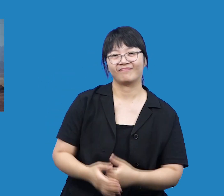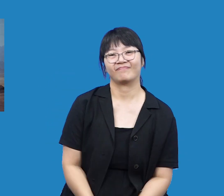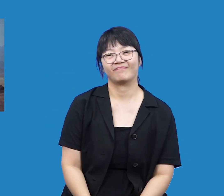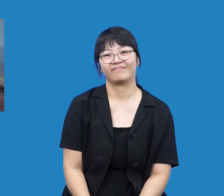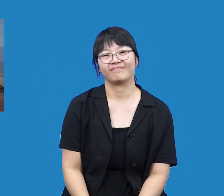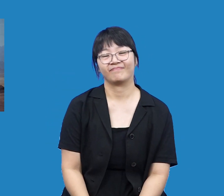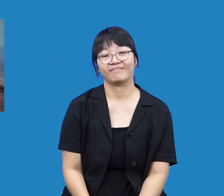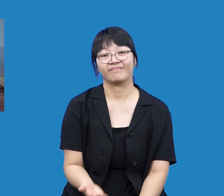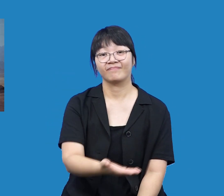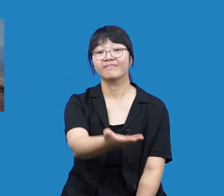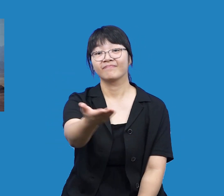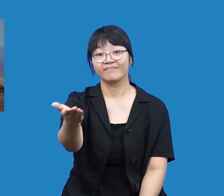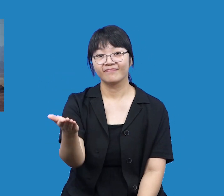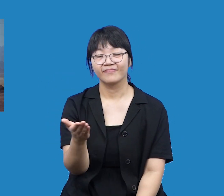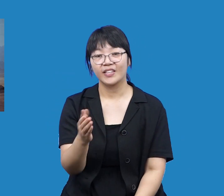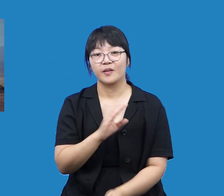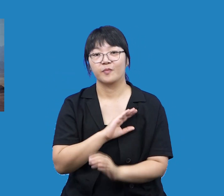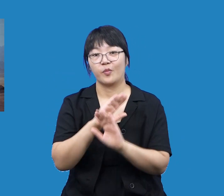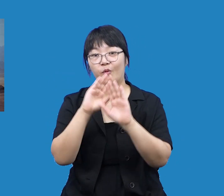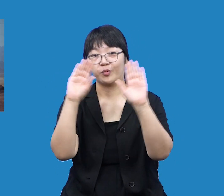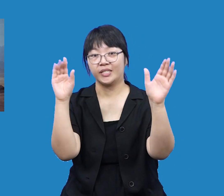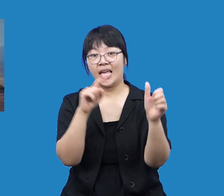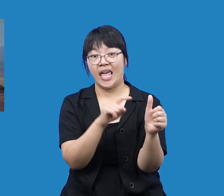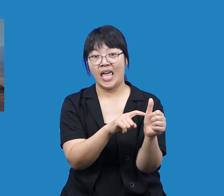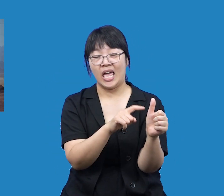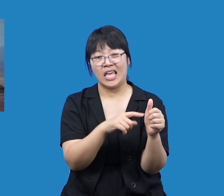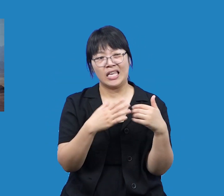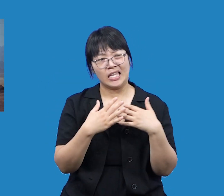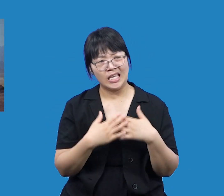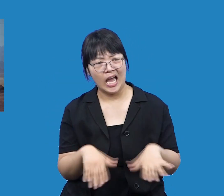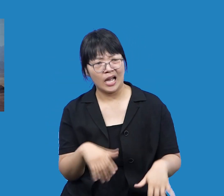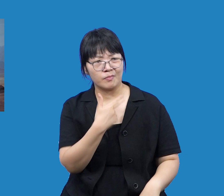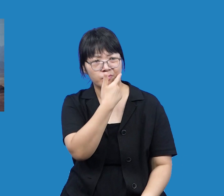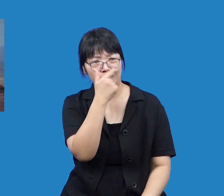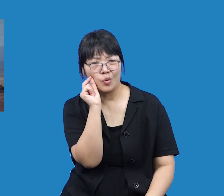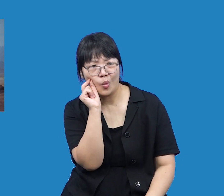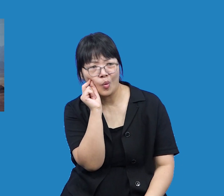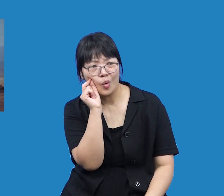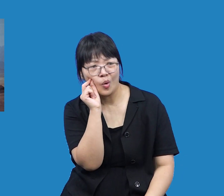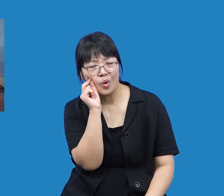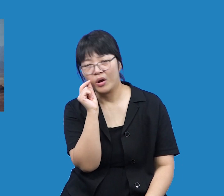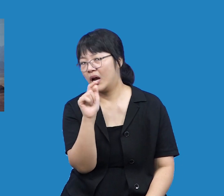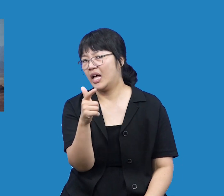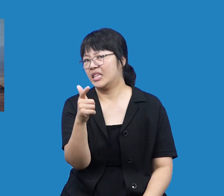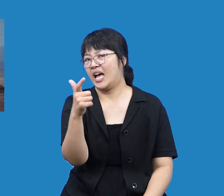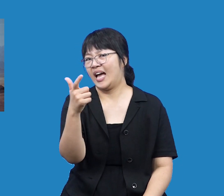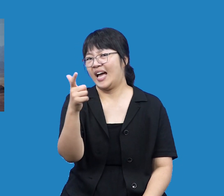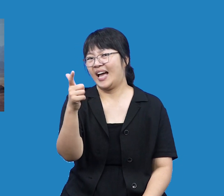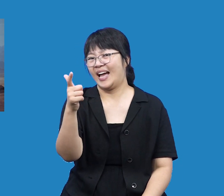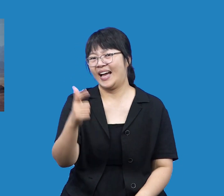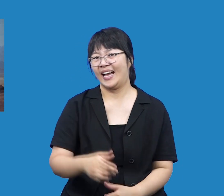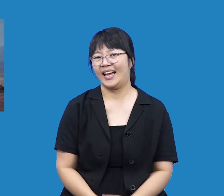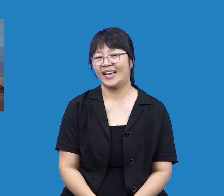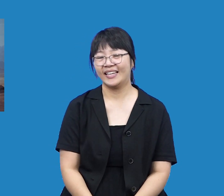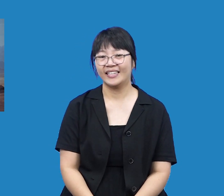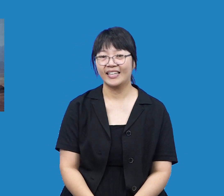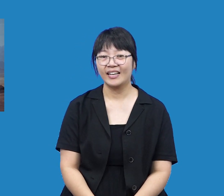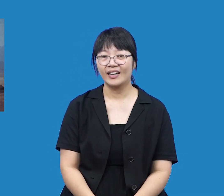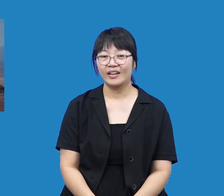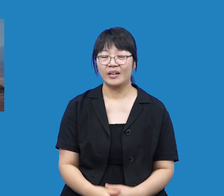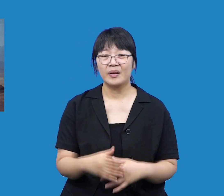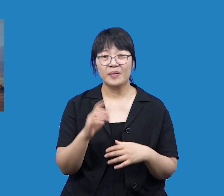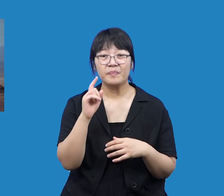사랑하는 여러분, 모세는 결코 약한 사람이 아니에요. 유약한 사람이 아니에요. 그러면 어떻게 그